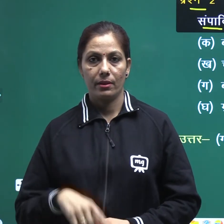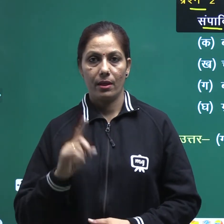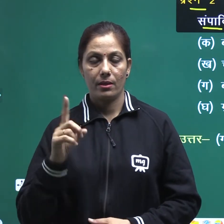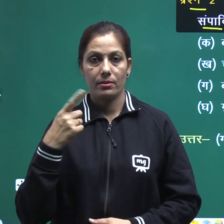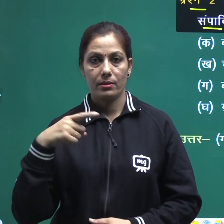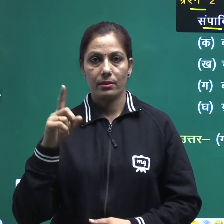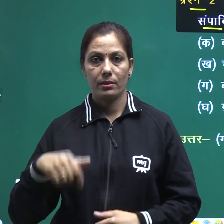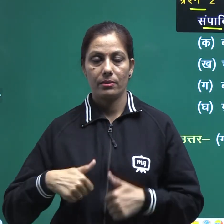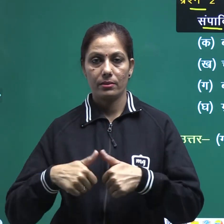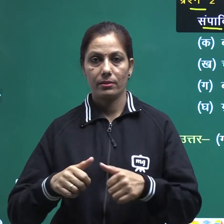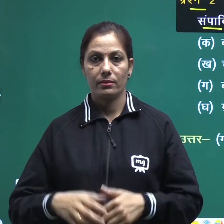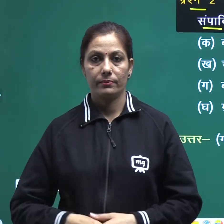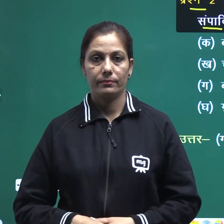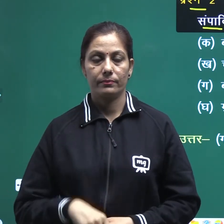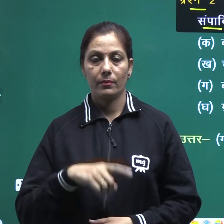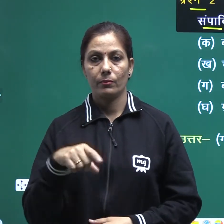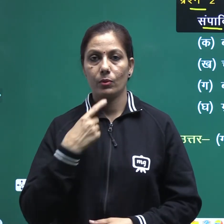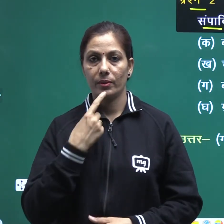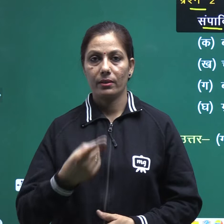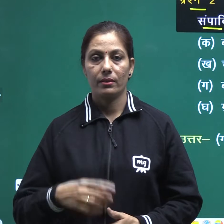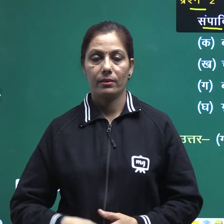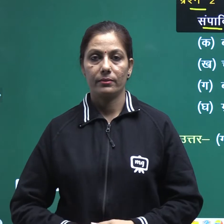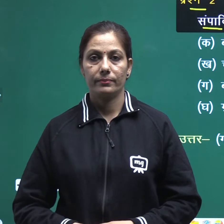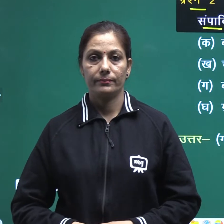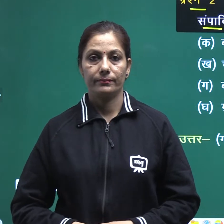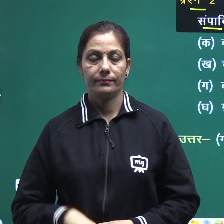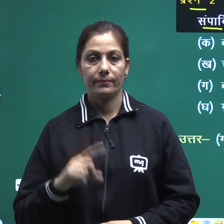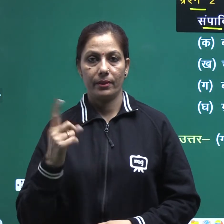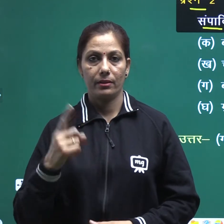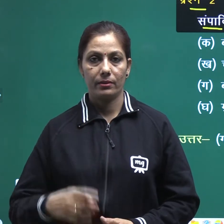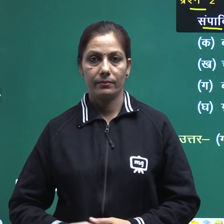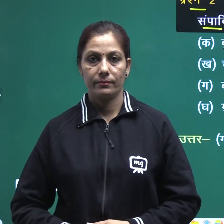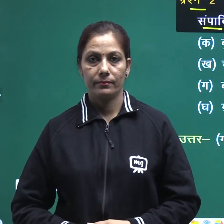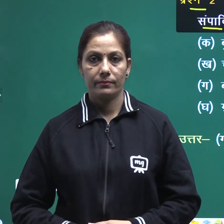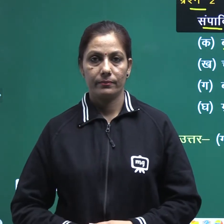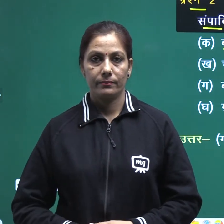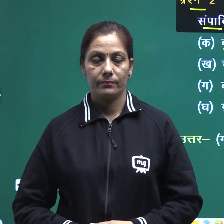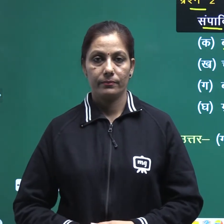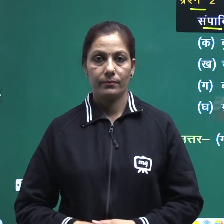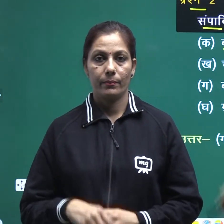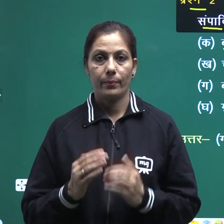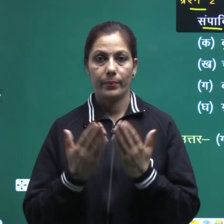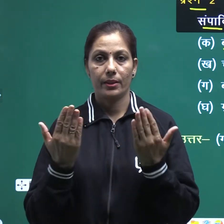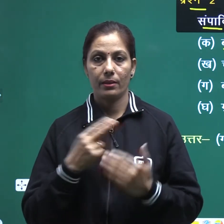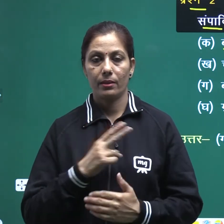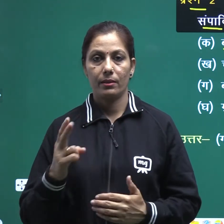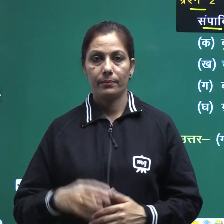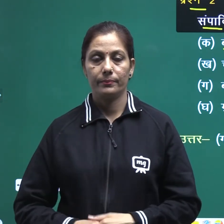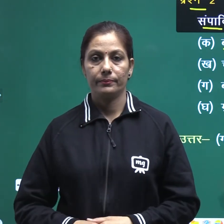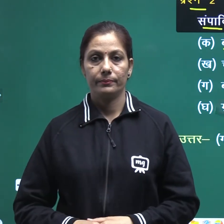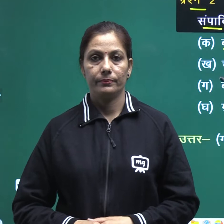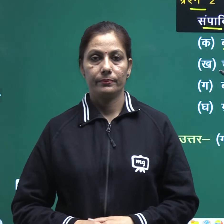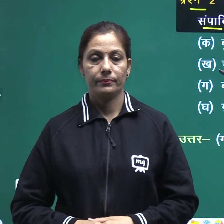एक सही विकल्प लक आपको बताना है पहला बार हंस दो